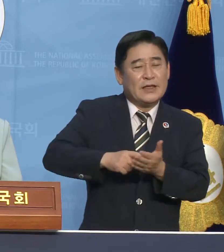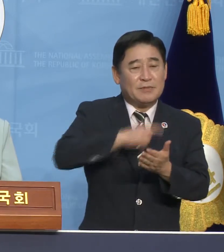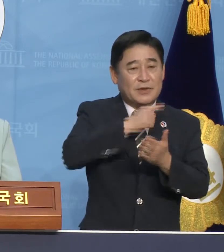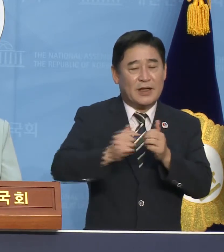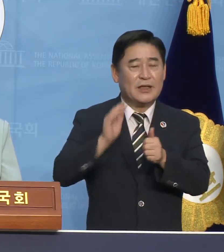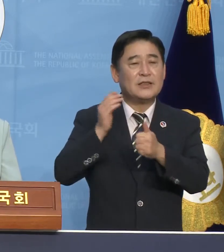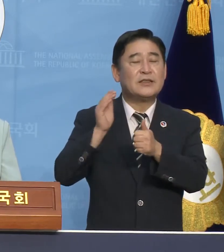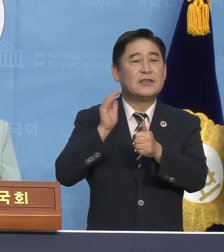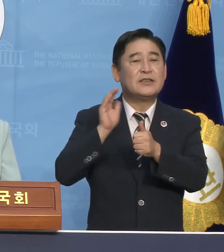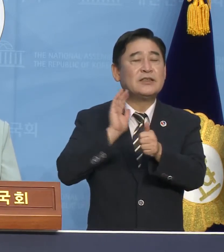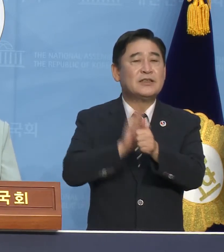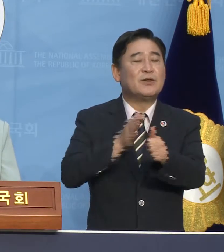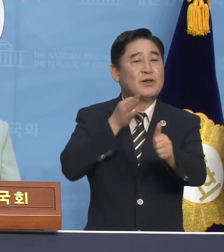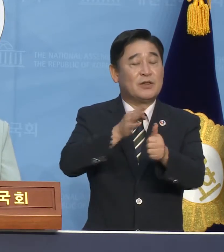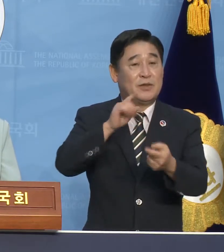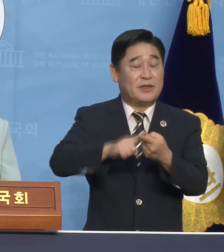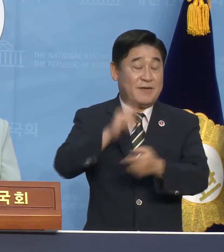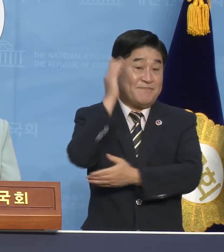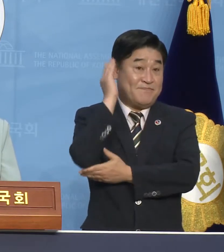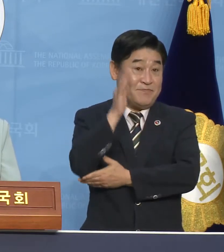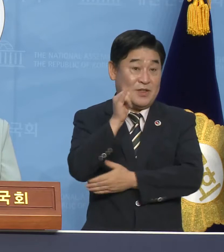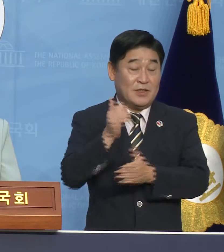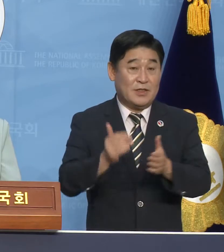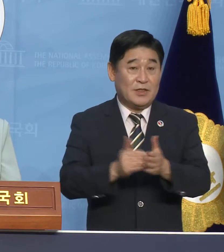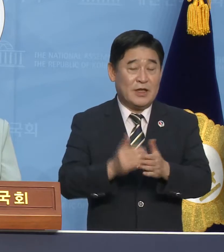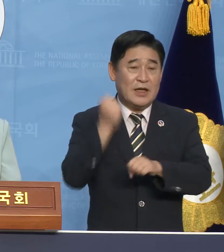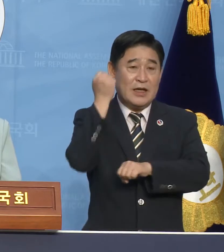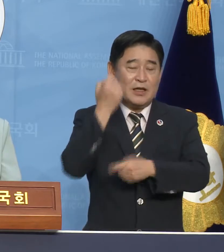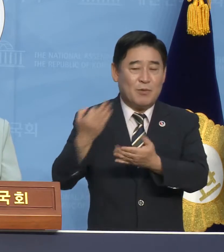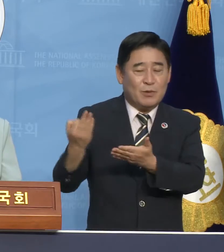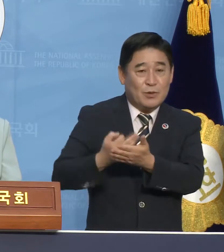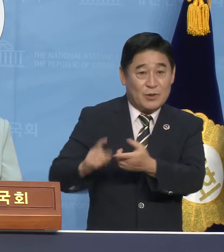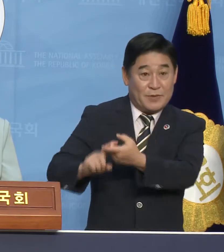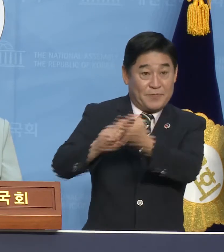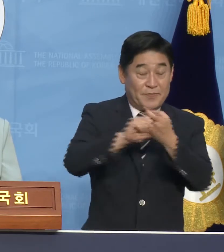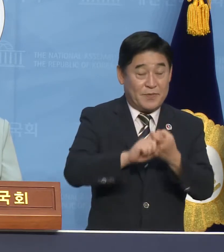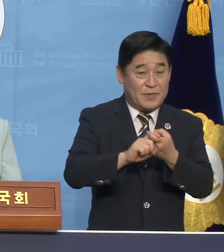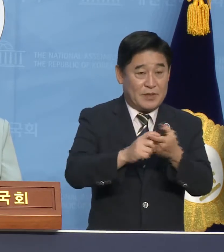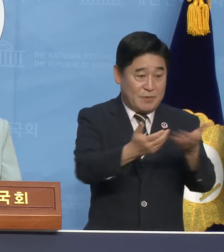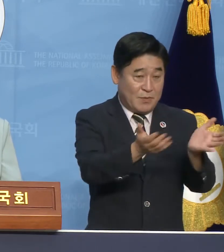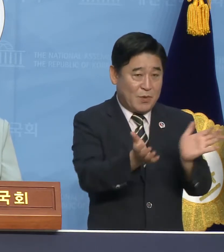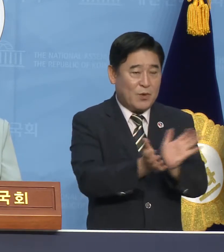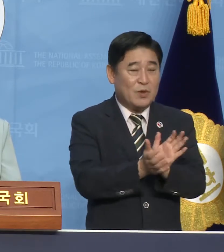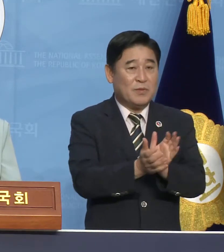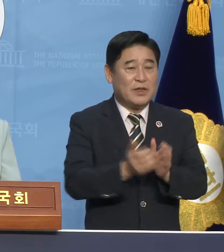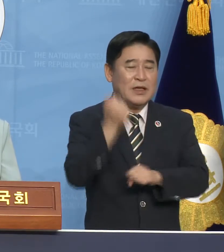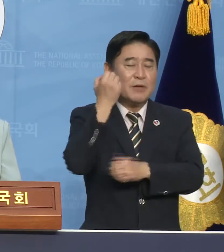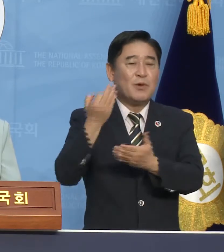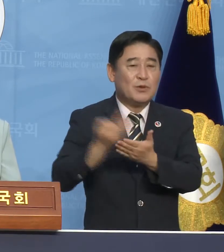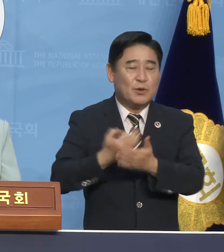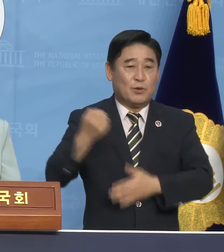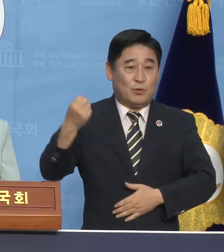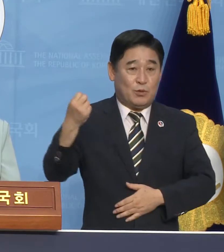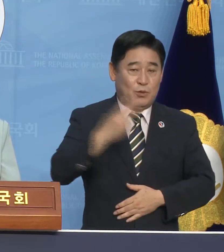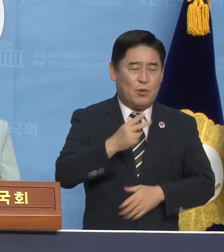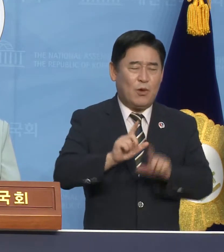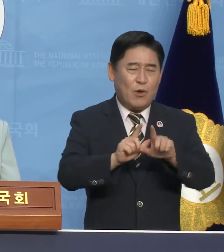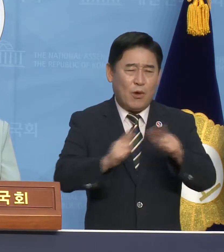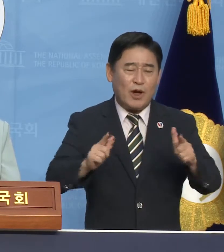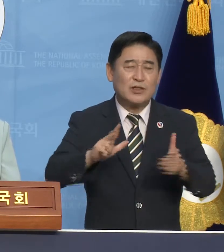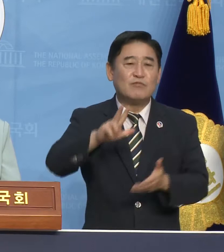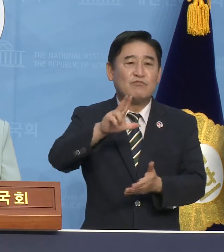긴급재난지원금에 대한 이야기들을 많이 하고 계십니다. 기본소득 연석회의가 기본소득에 대한 논의뿐만 아니라 기본소득의